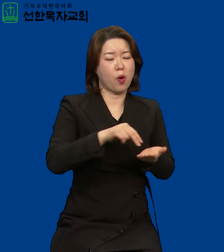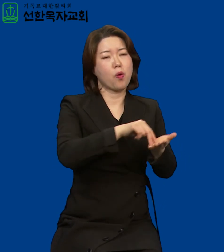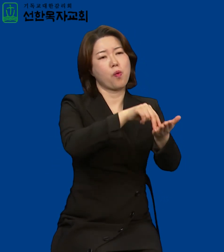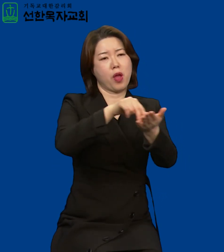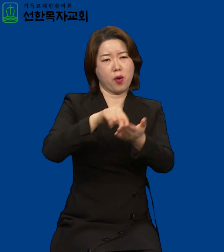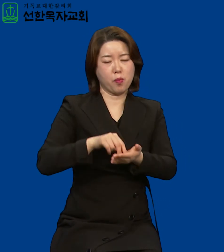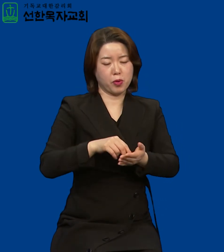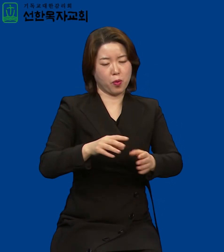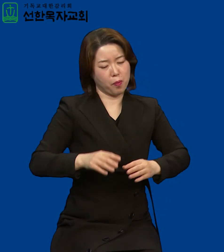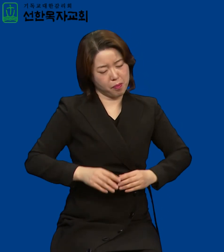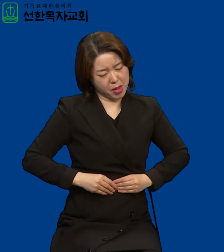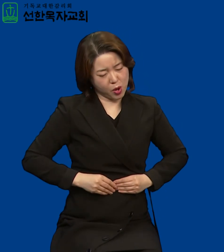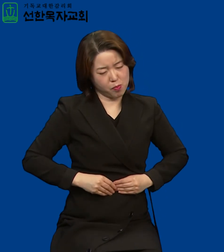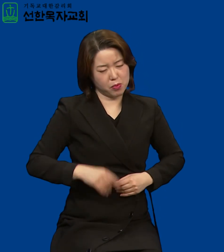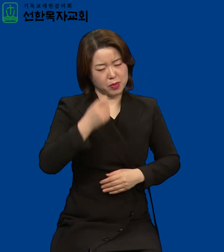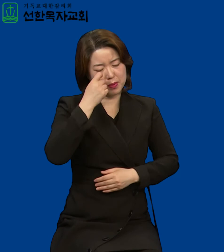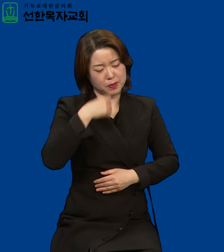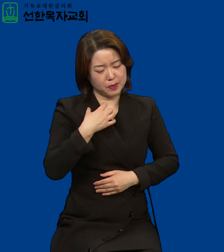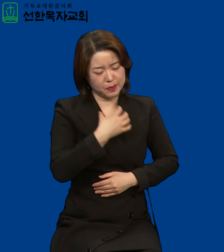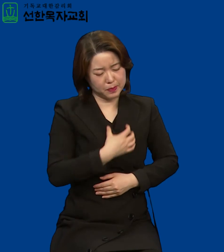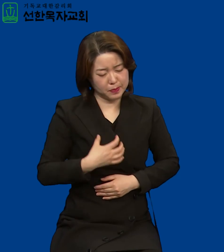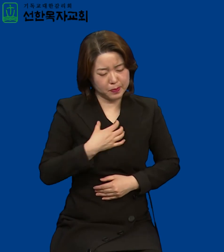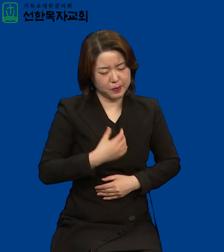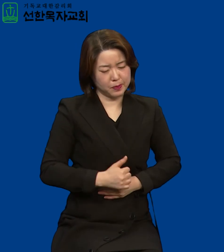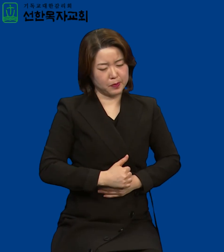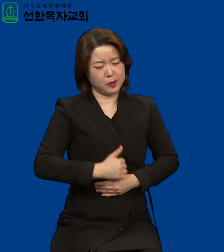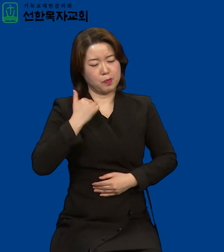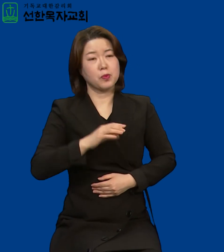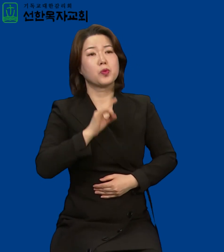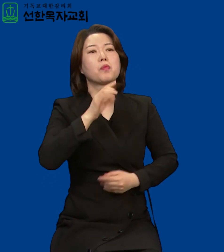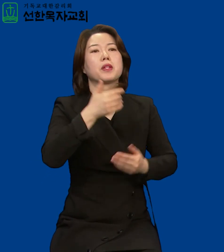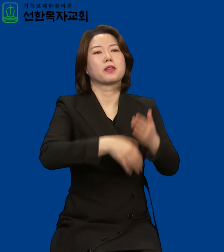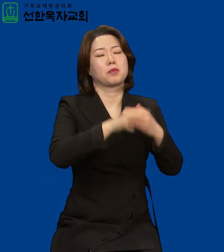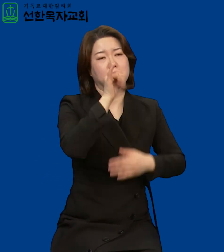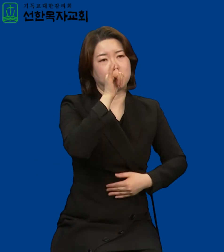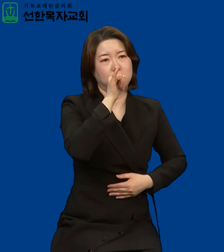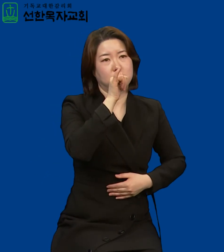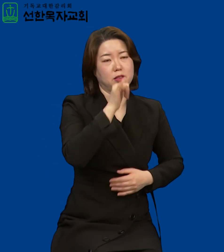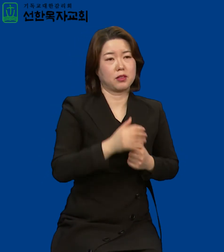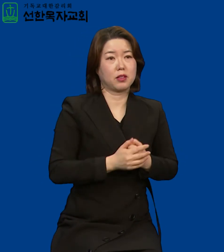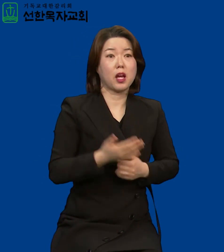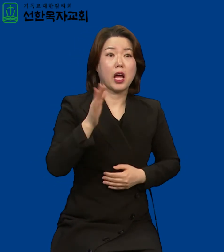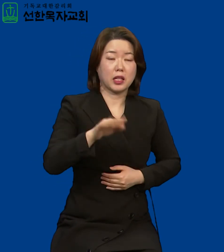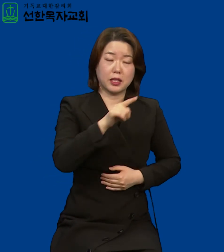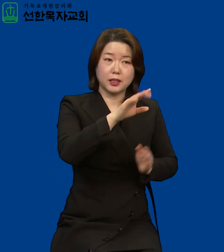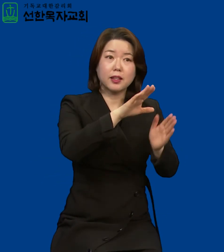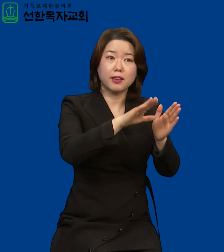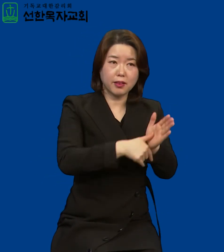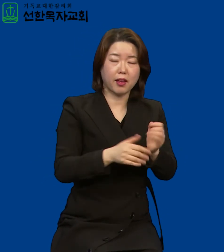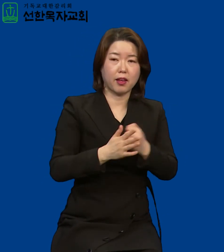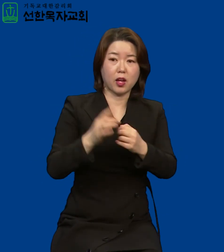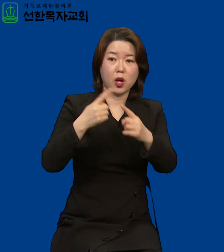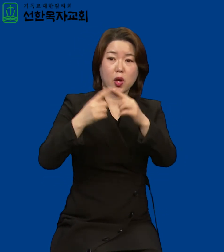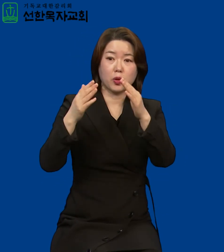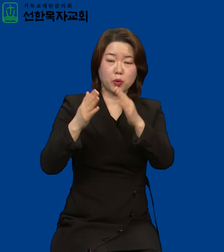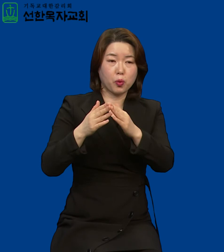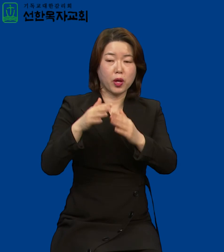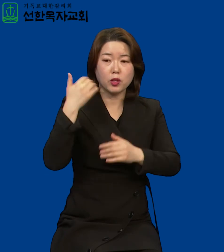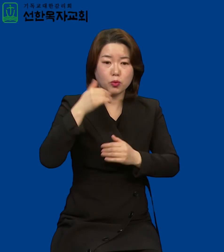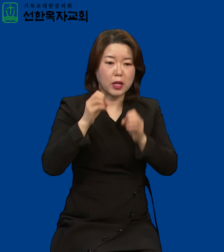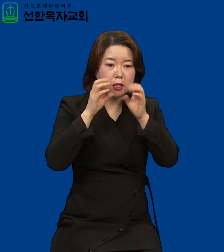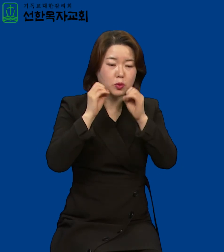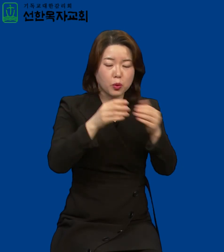외로움이고 배고픔이고 슬픔과 분노였다는 거예요. 그런데 그때 교회 인도를